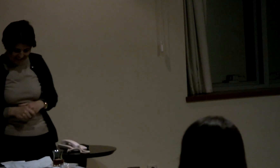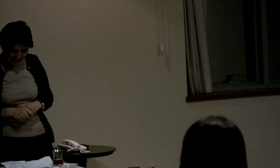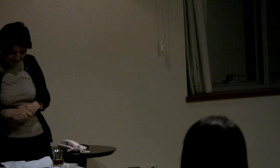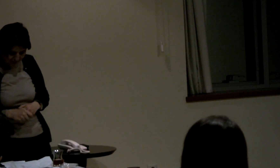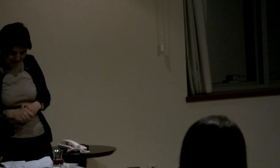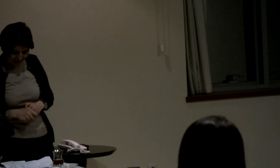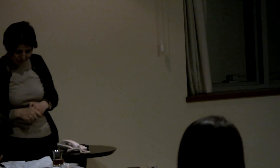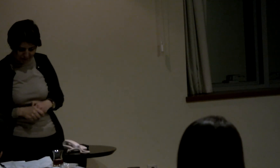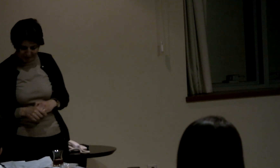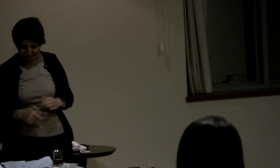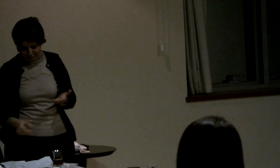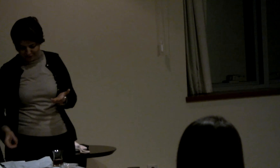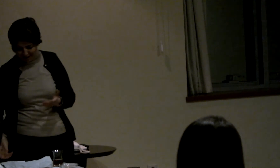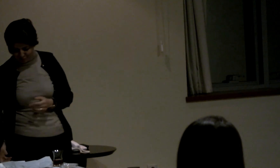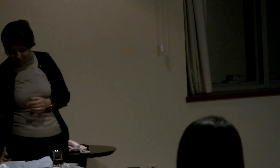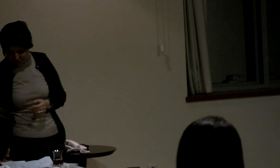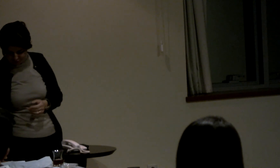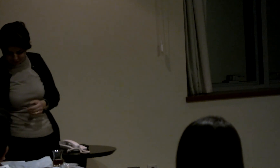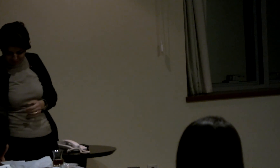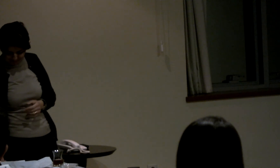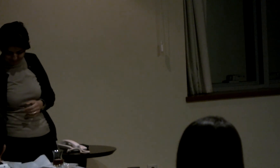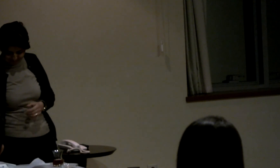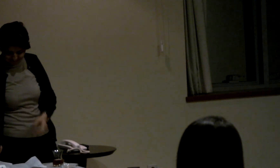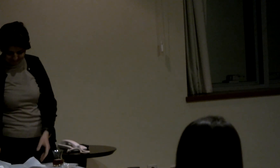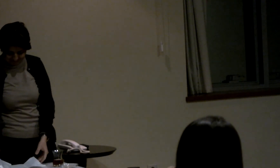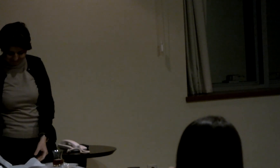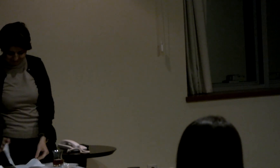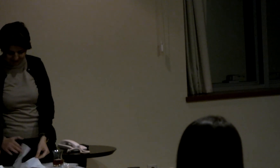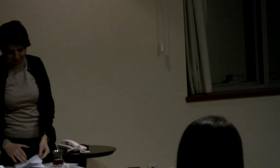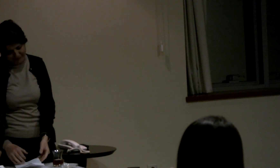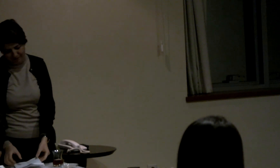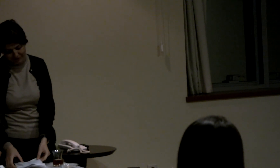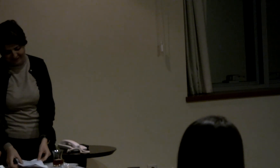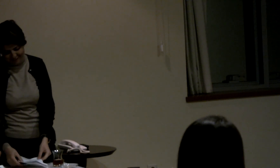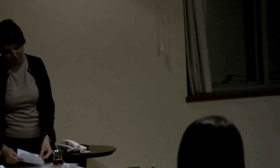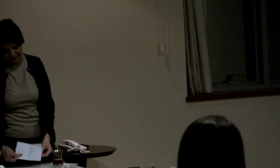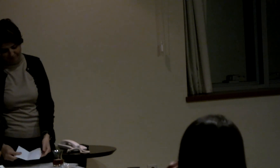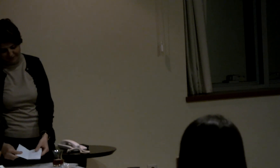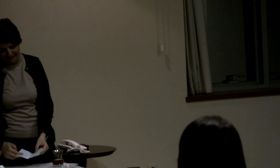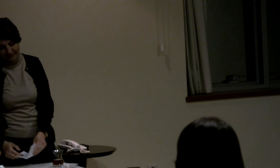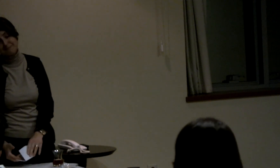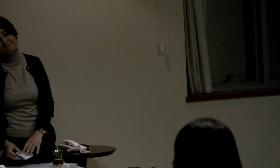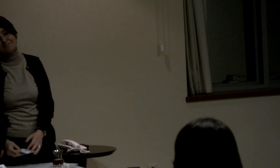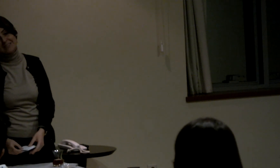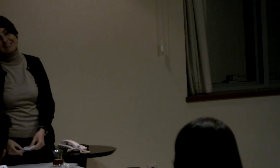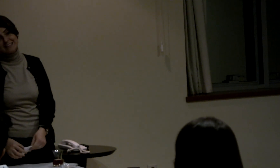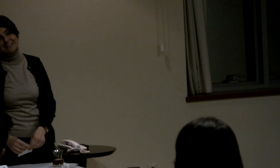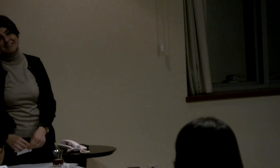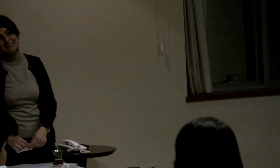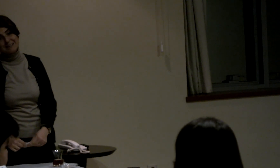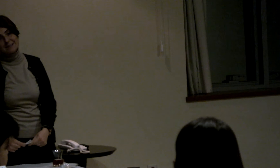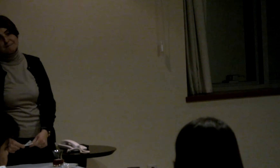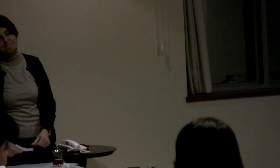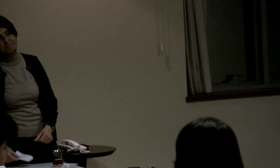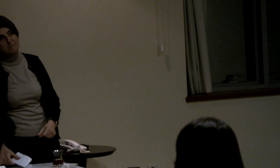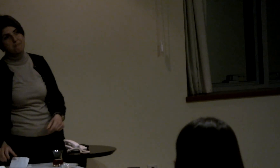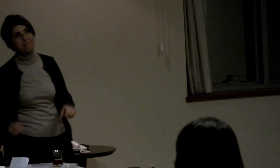Yani başka ne olabilir? Güzel bir örnek oldu. Kapsamlı, siz söyleyin mesela. Çanakkale